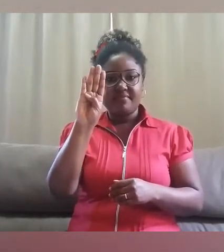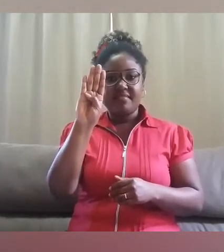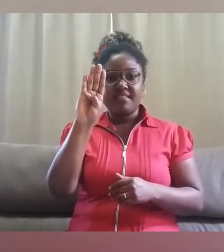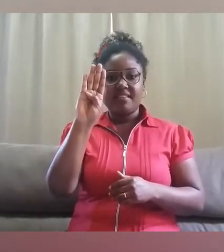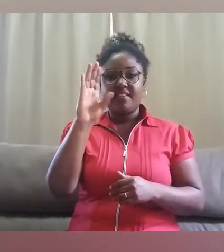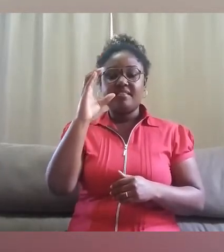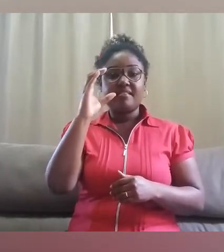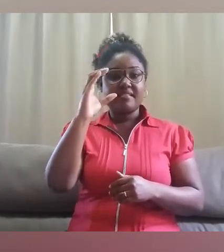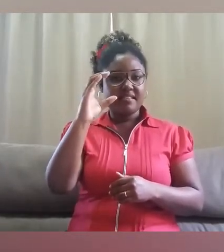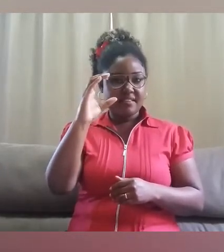C